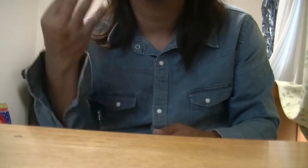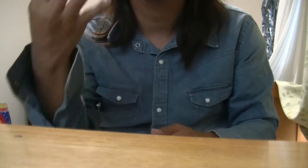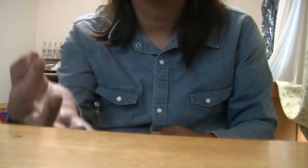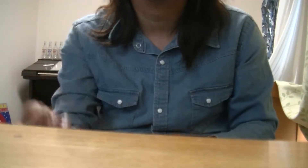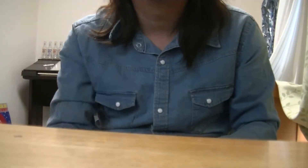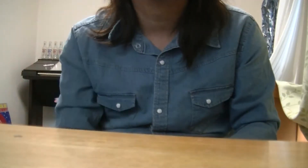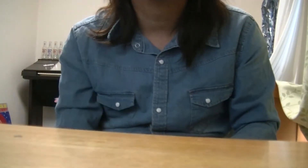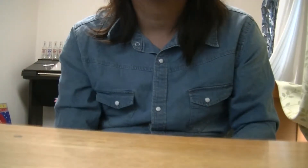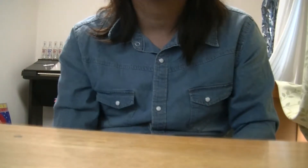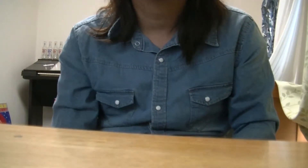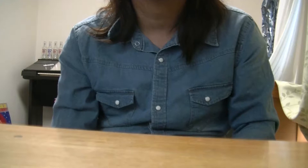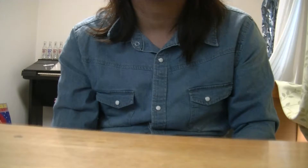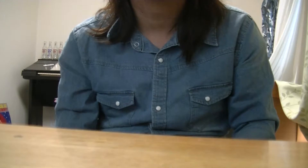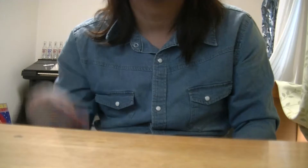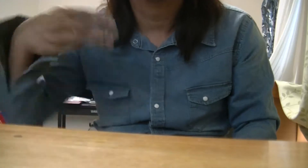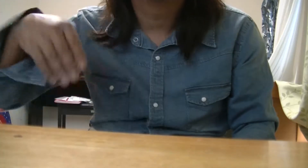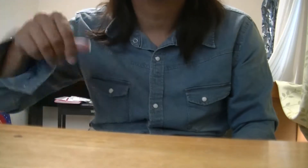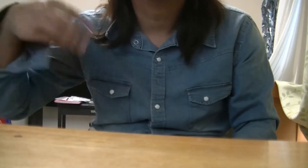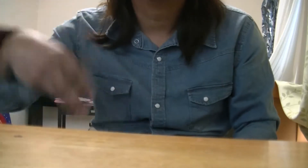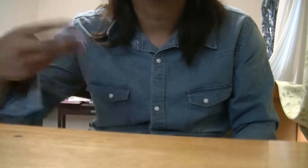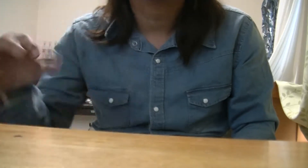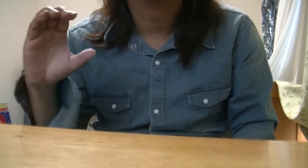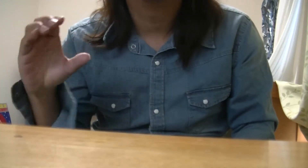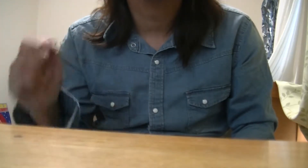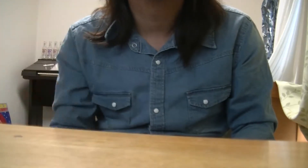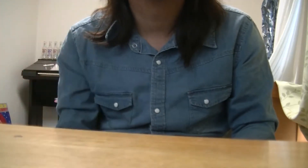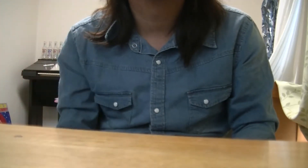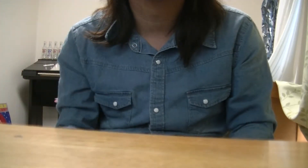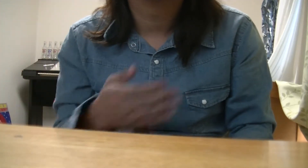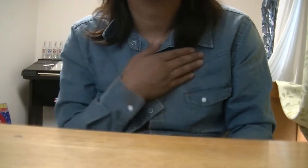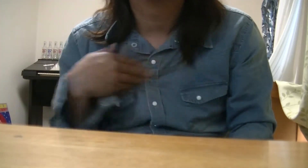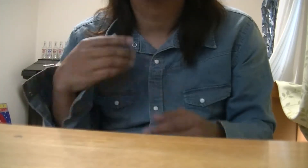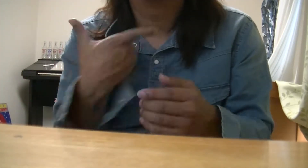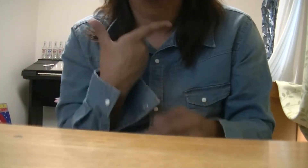がマクドナルドの事例から伝わってくるんじゃないでしょうか。